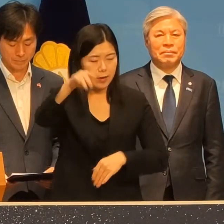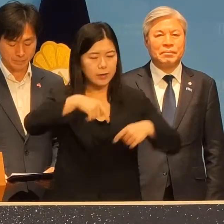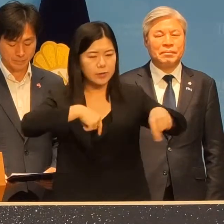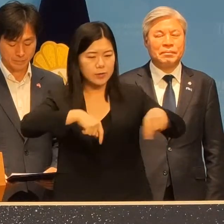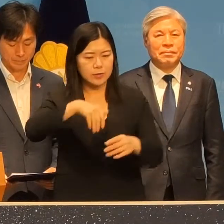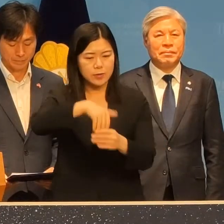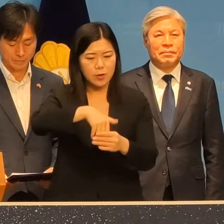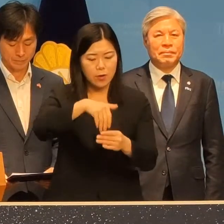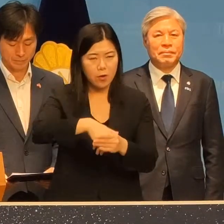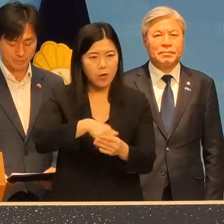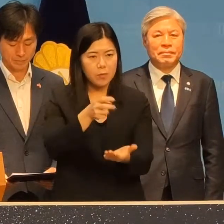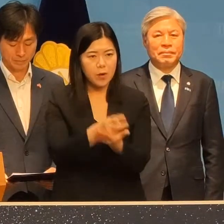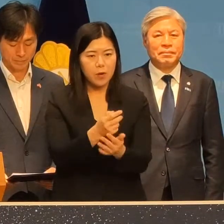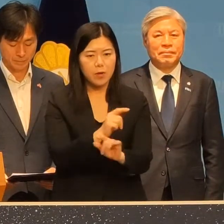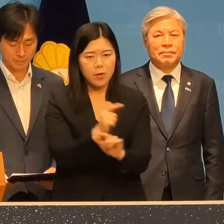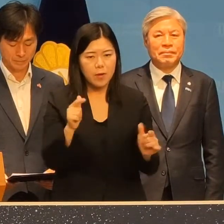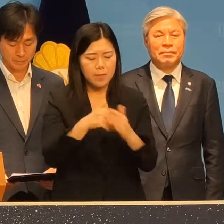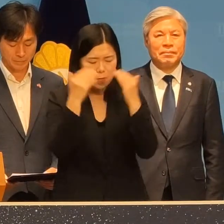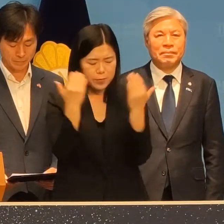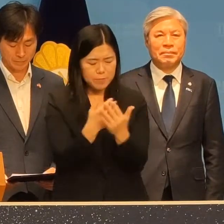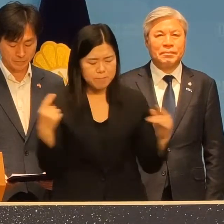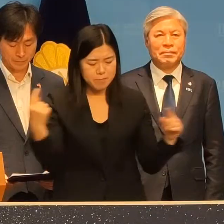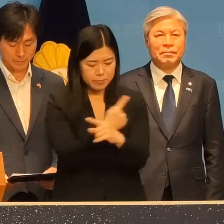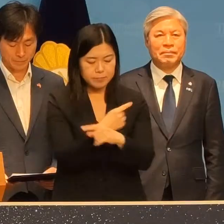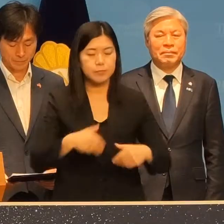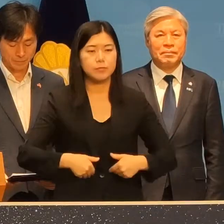전반의 개혁도 이루어내야 할 것입니다.